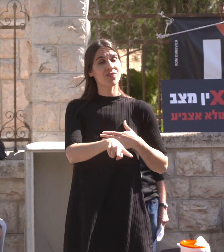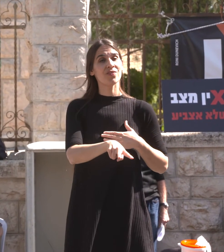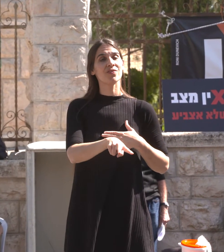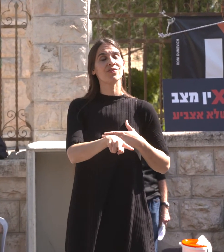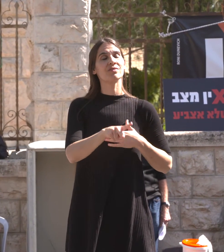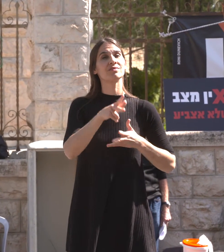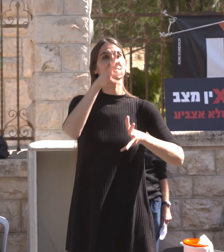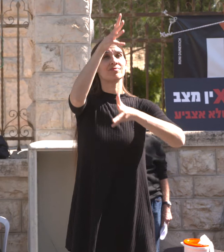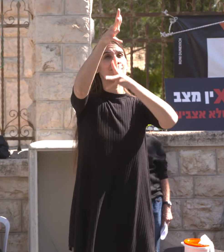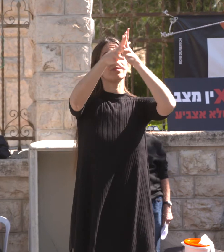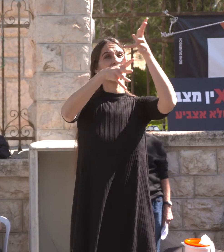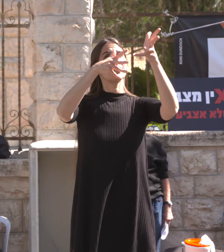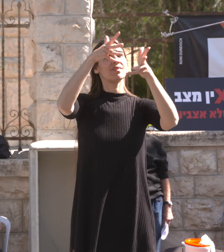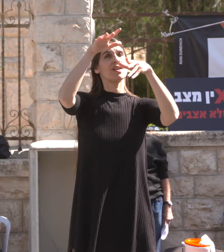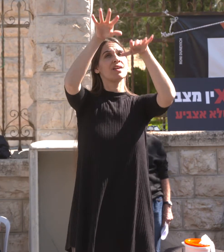ישמע